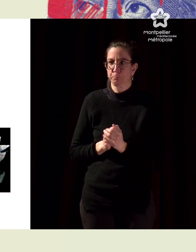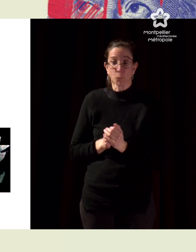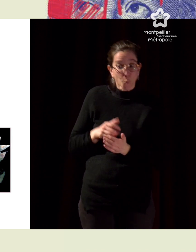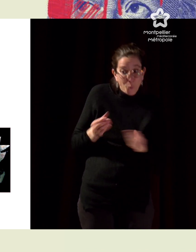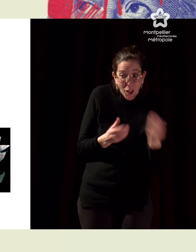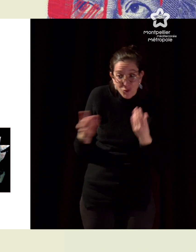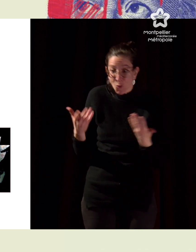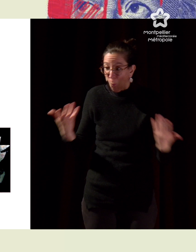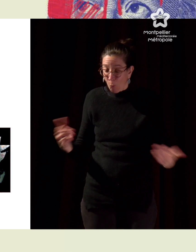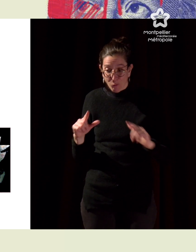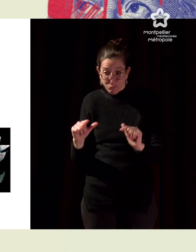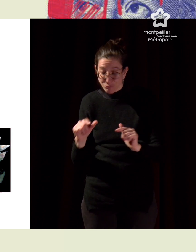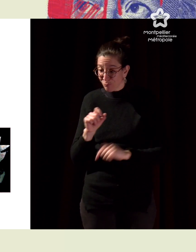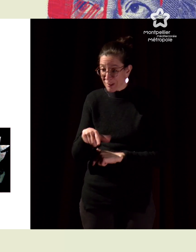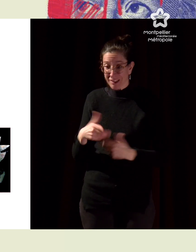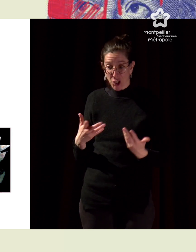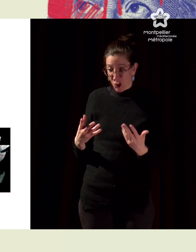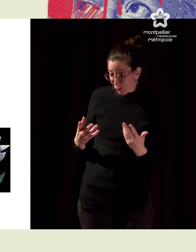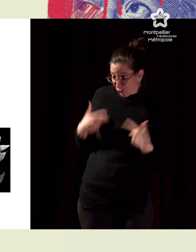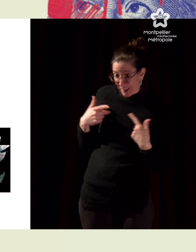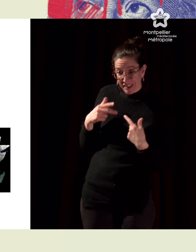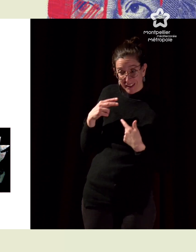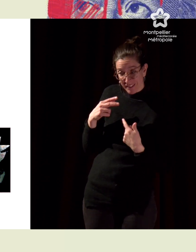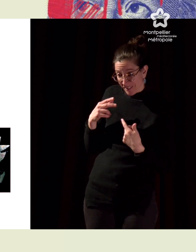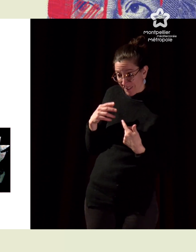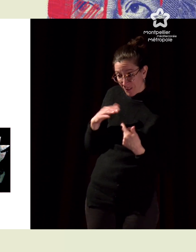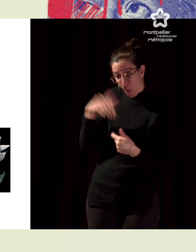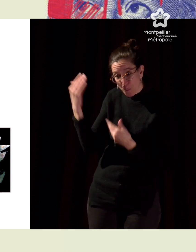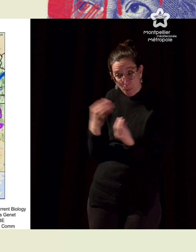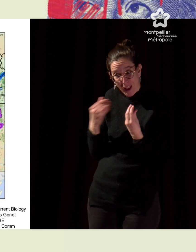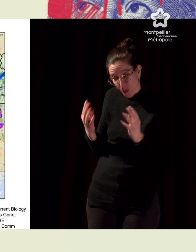des gens autour d'eux qui sont des agriculteurs. Hein. Donc,